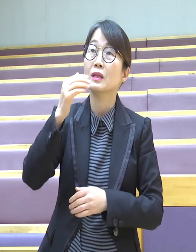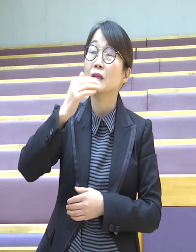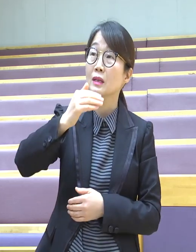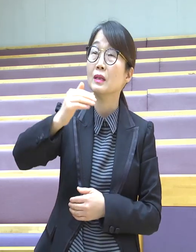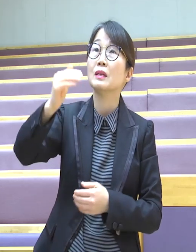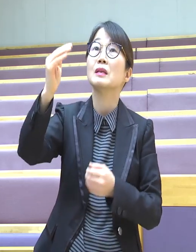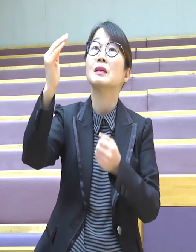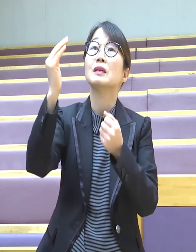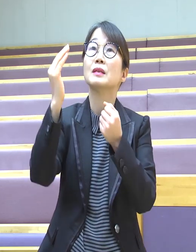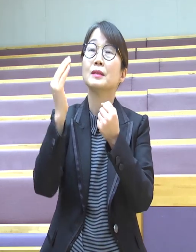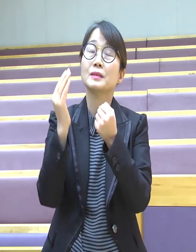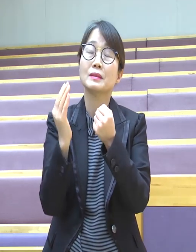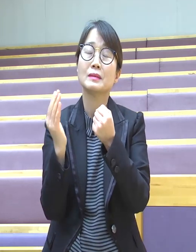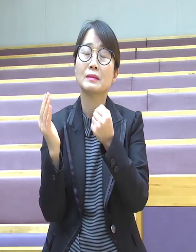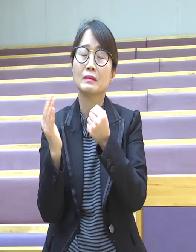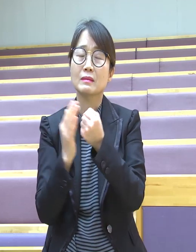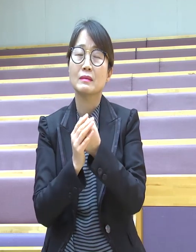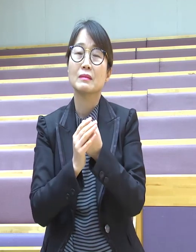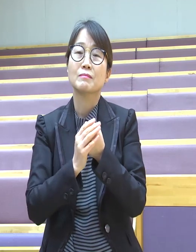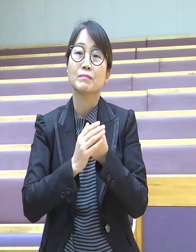기도로 가오니